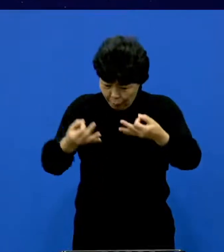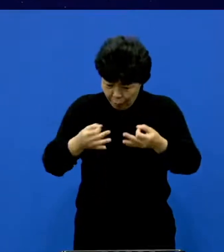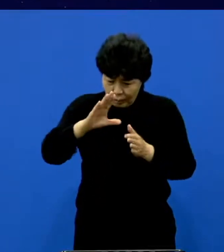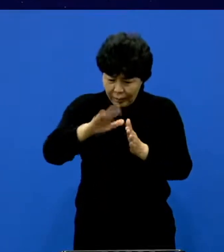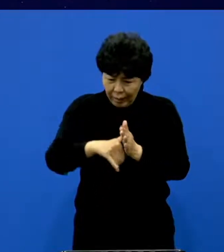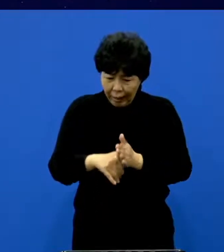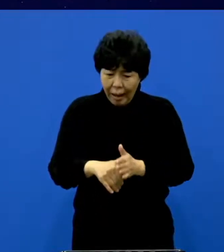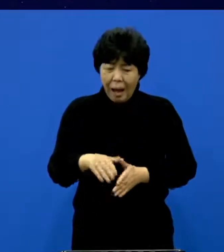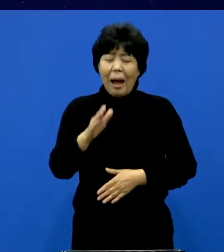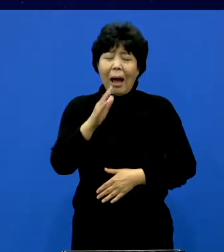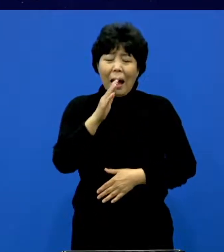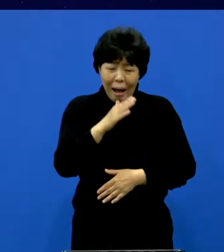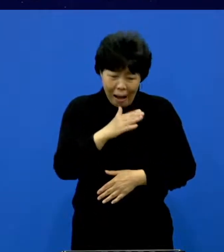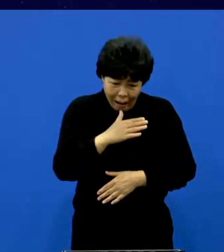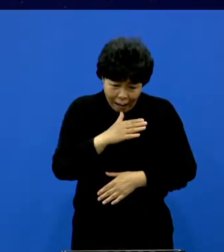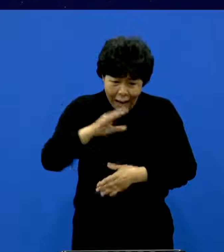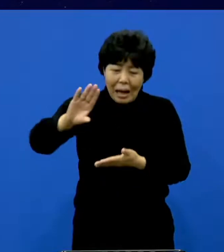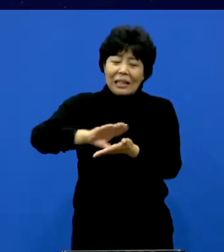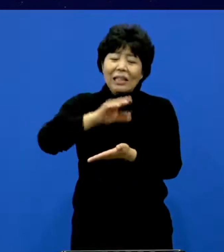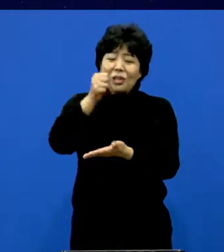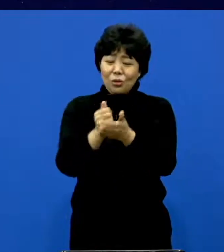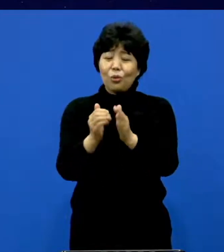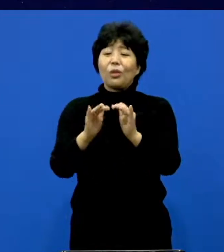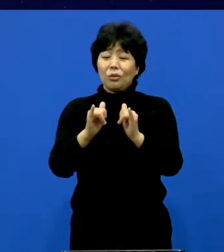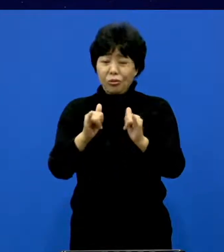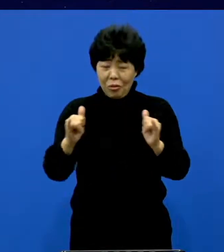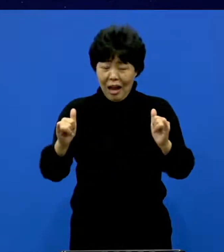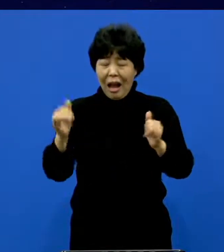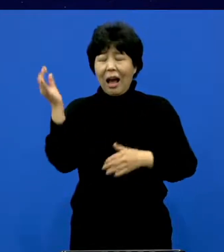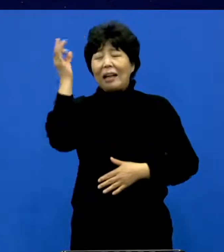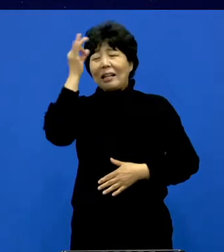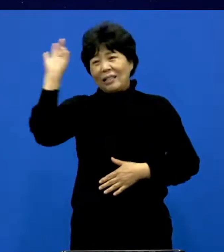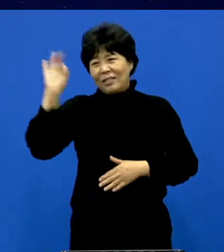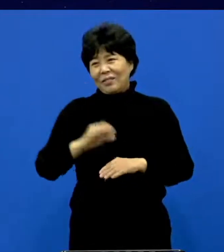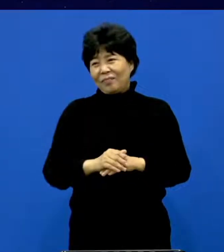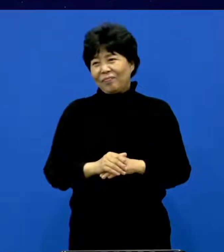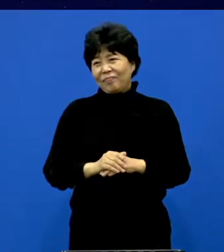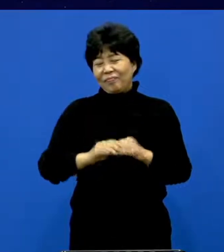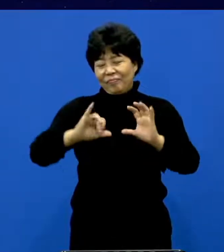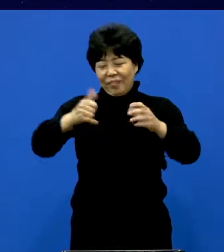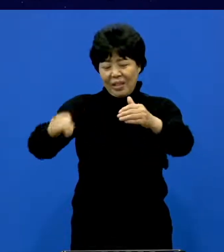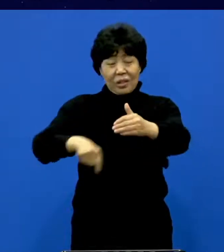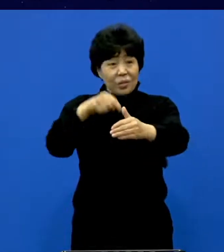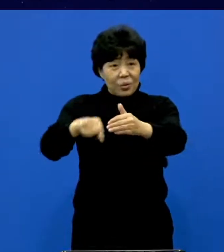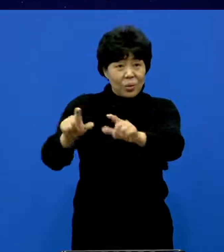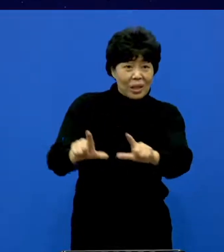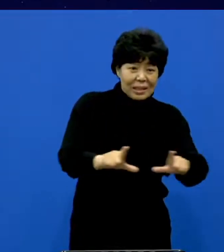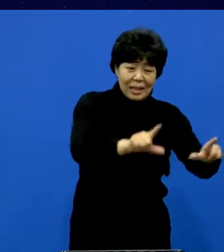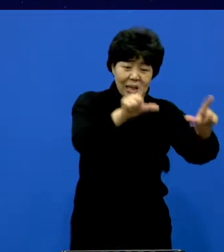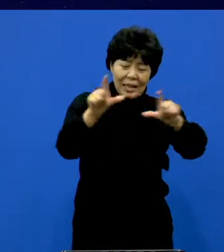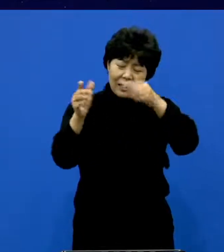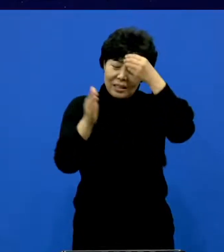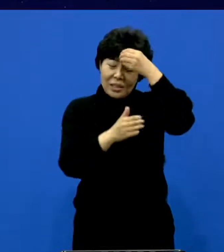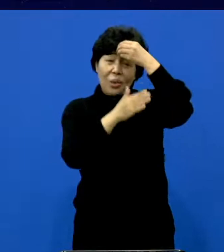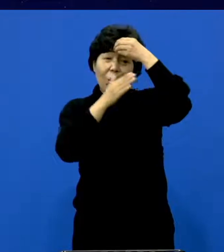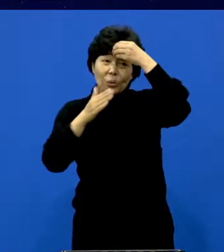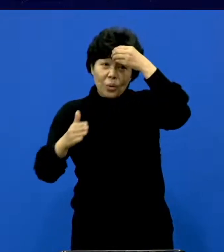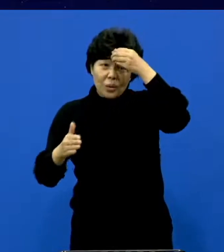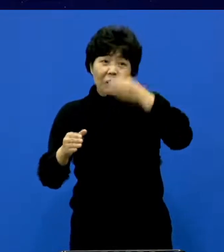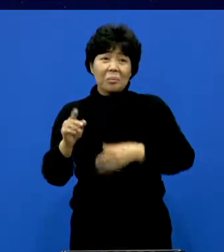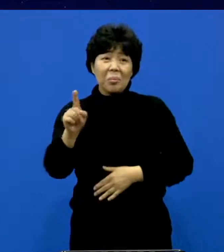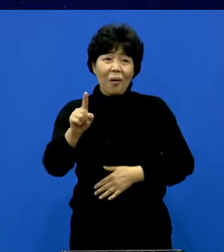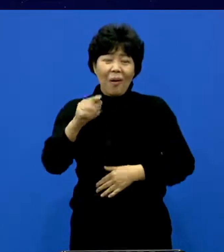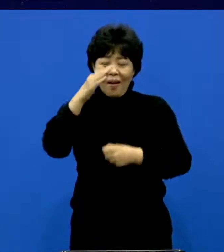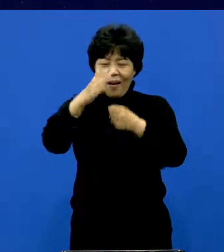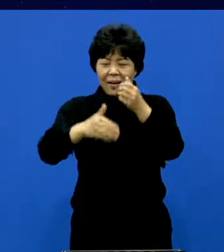삶에서 드러난다는 것입니다. 자, 세상 속에서 살아가는 성도들은 하나님의 부르심